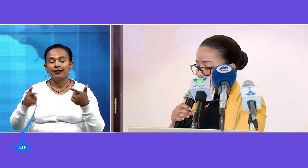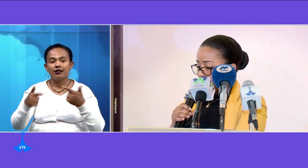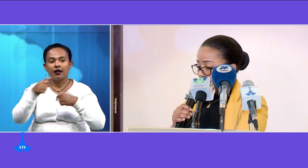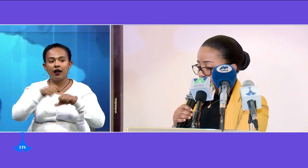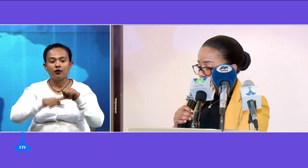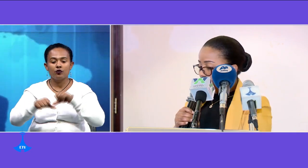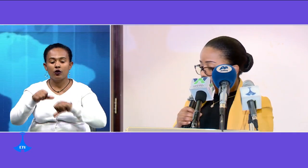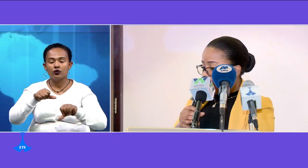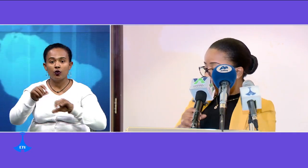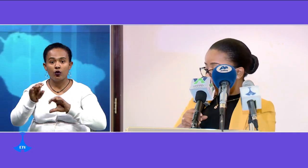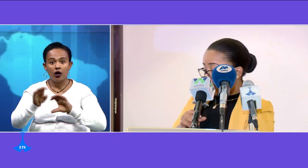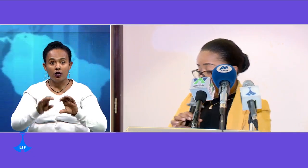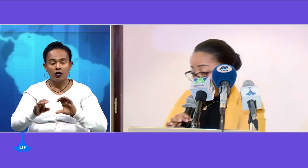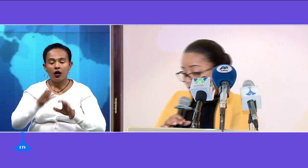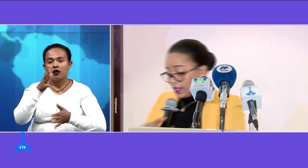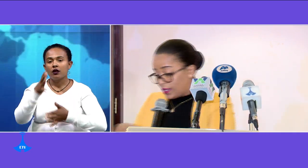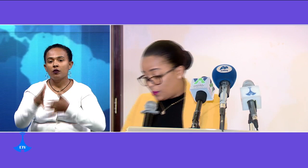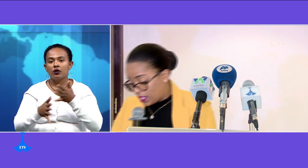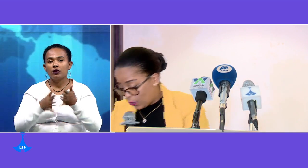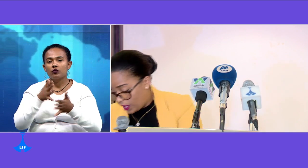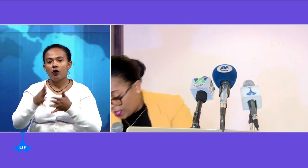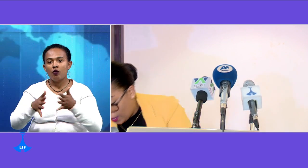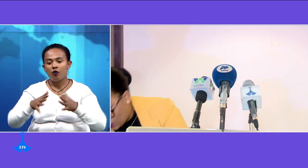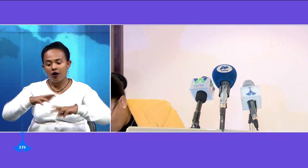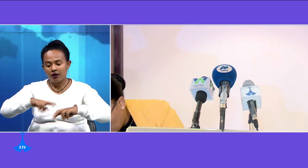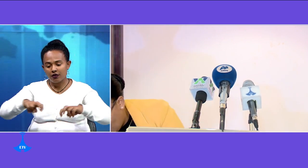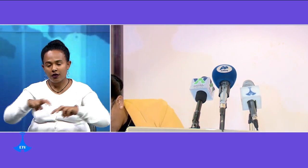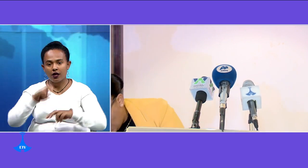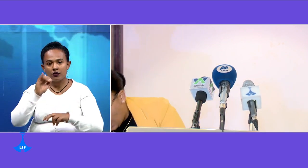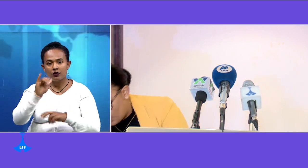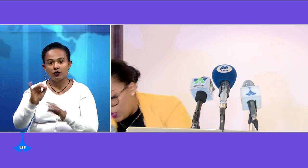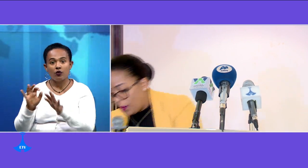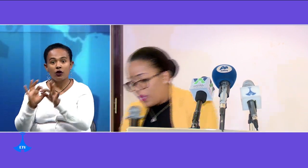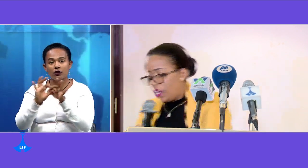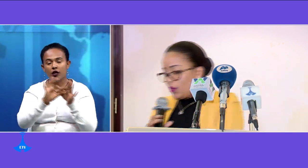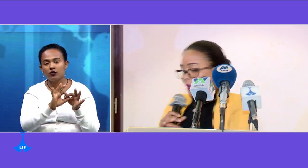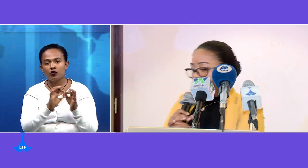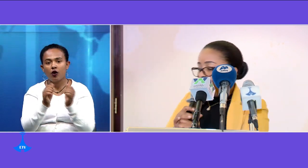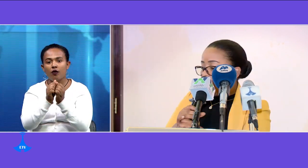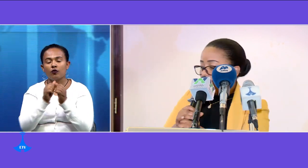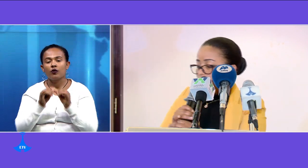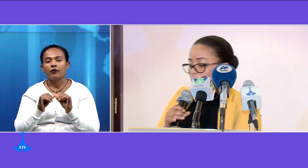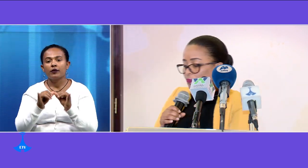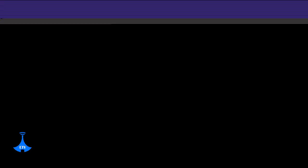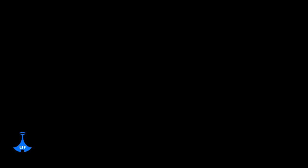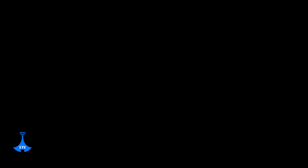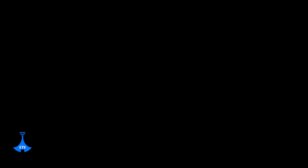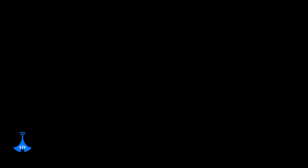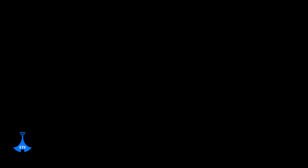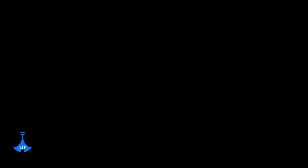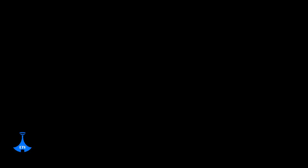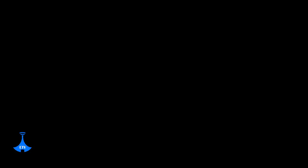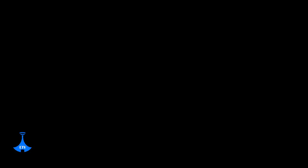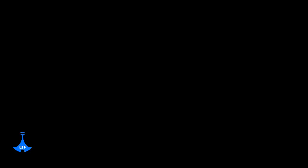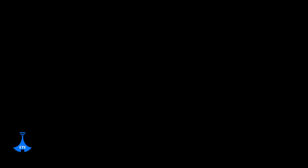አስተዋጽኦ ያደርጋል የምልክት ቋንቋ ጥናትም ከዛው ጋር ተያይዞ አብሮ የሚሄድ ይሆናል ማለት ነው